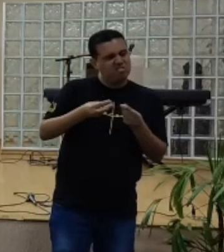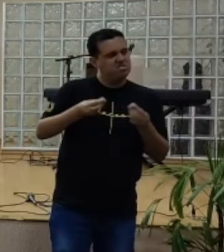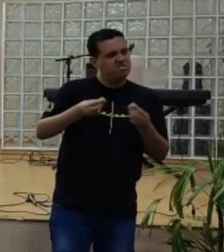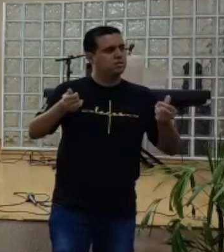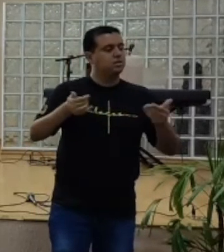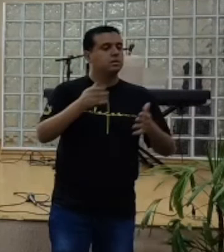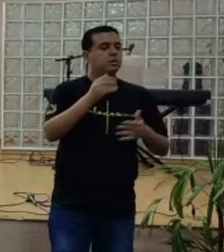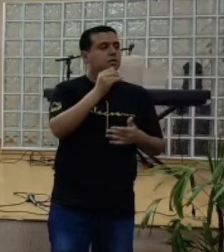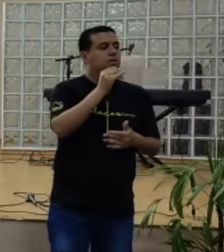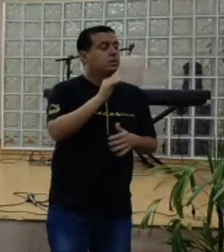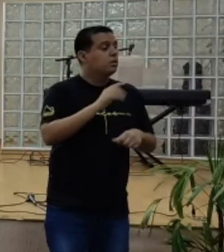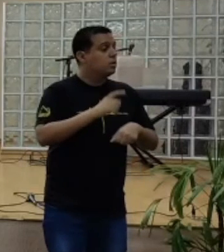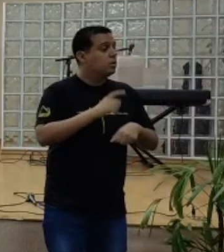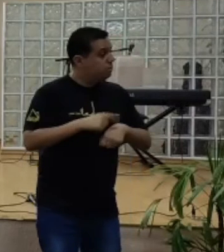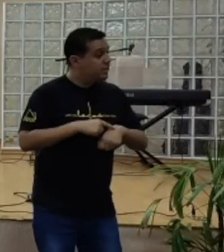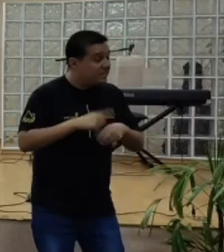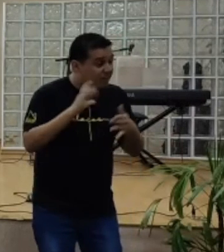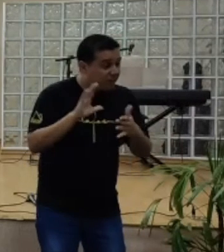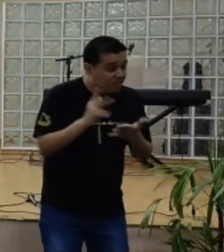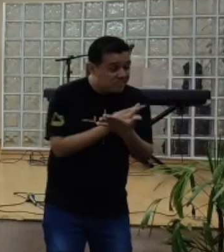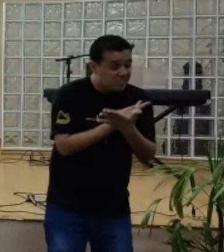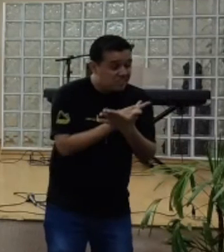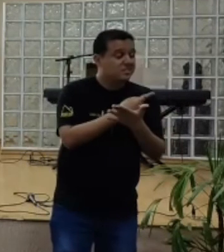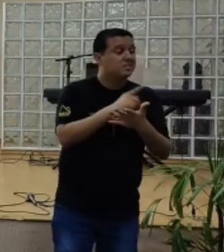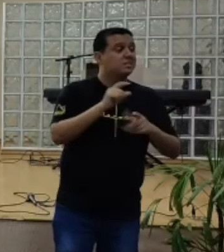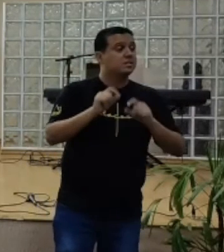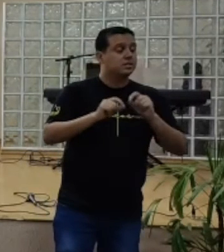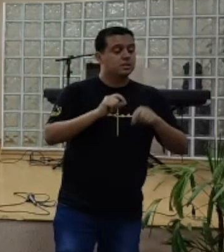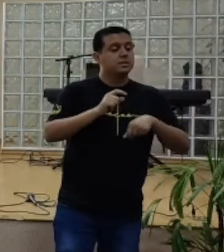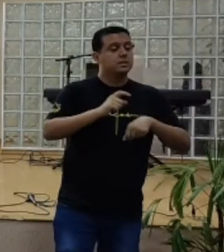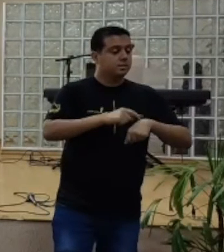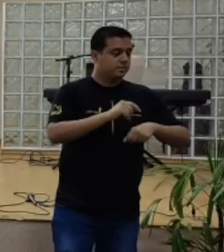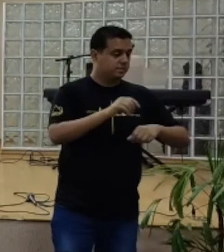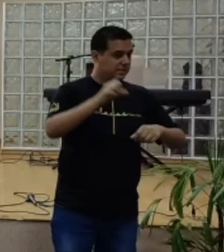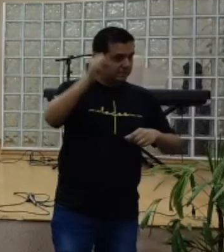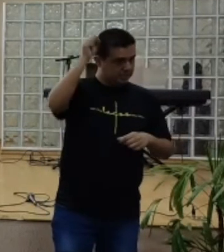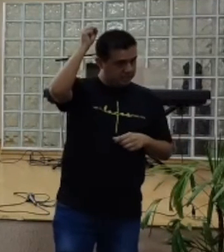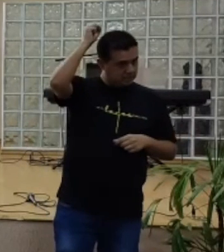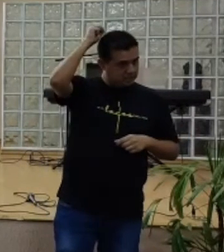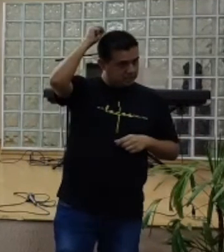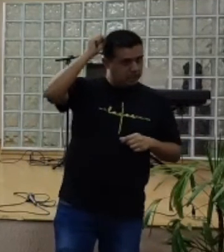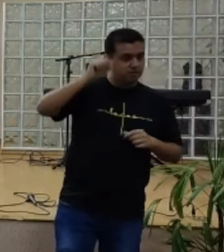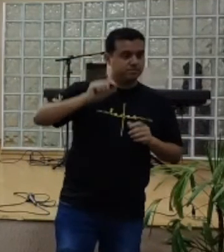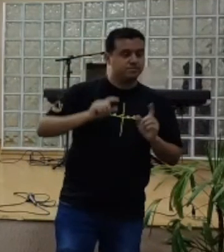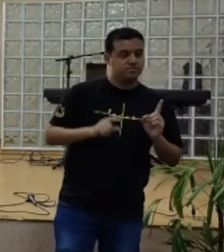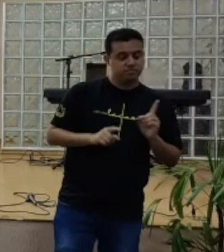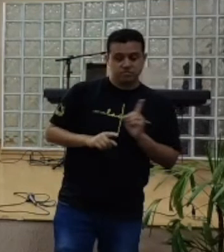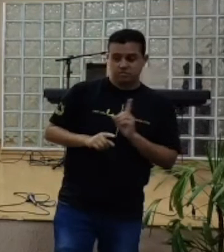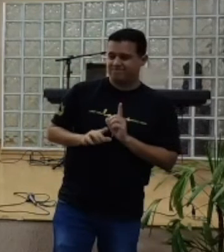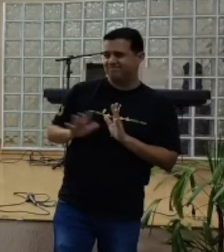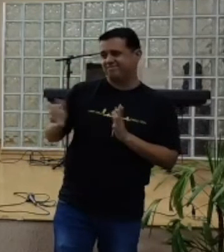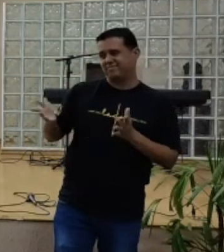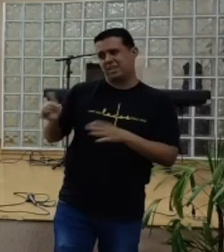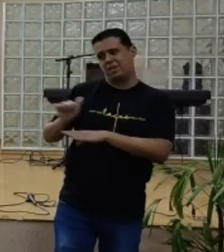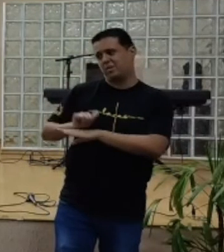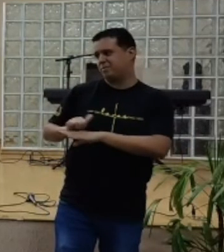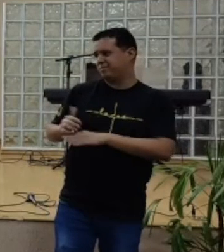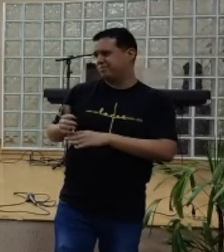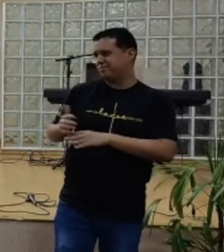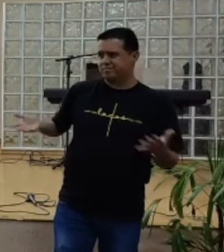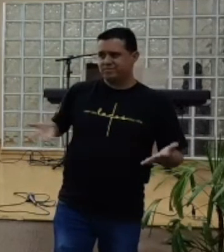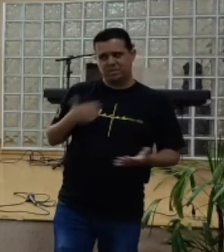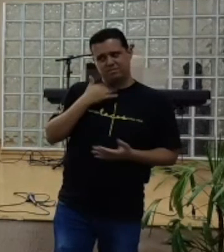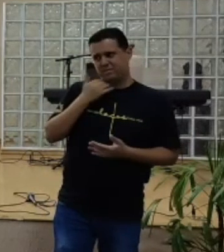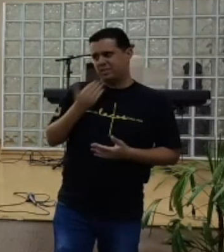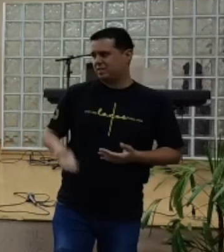é este caso, o momento em que Sara dá uma olhadinha e fala assim: bom, não vai dar mesmo. Você já está